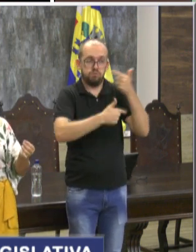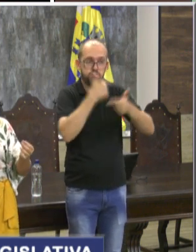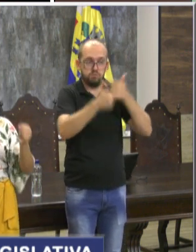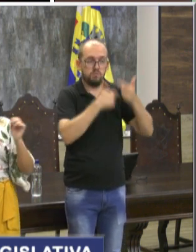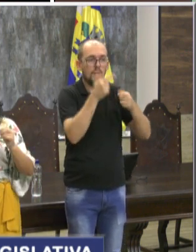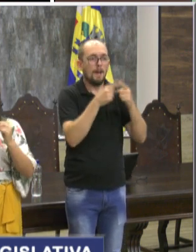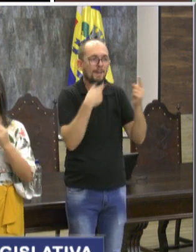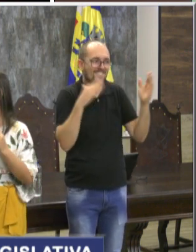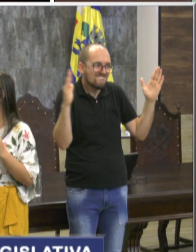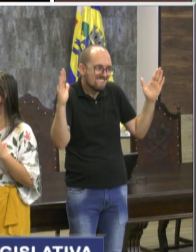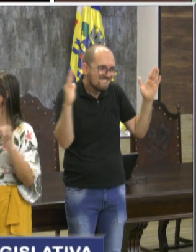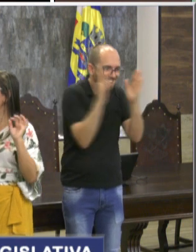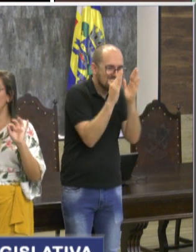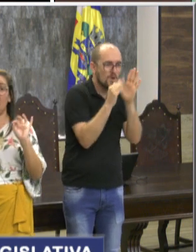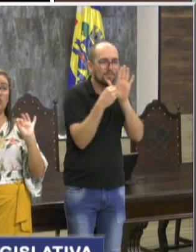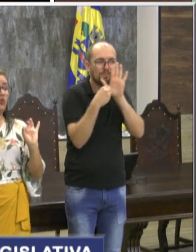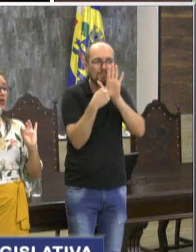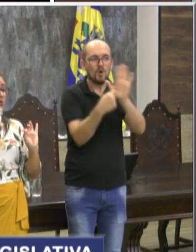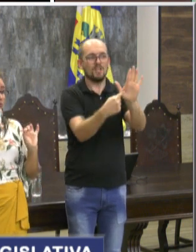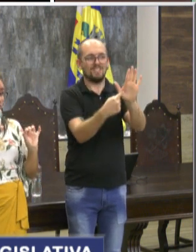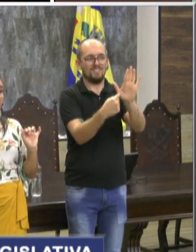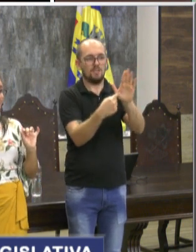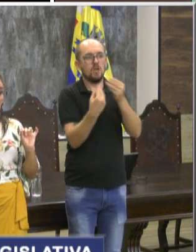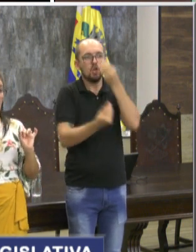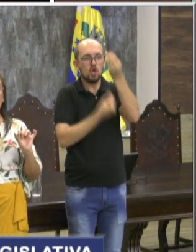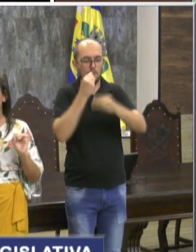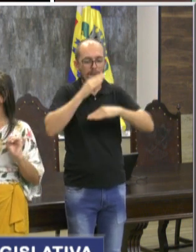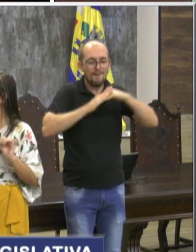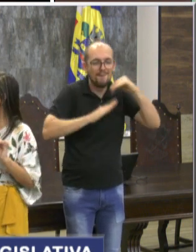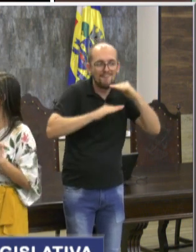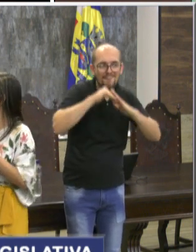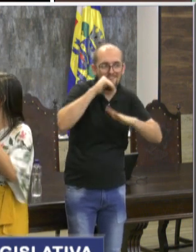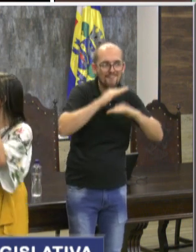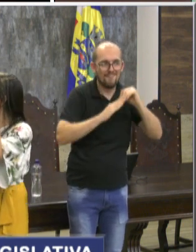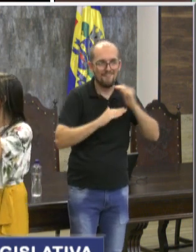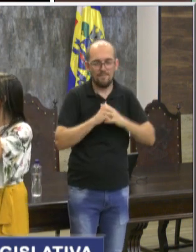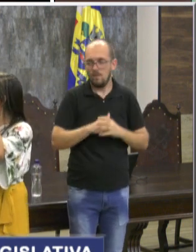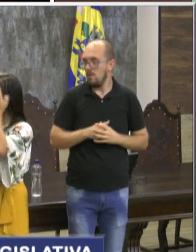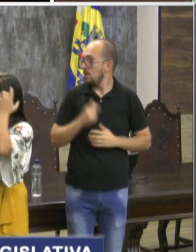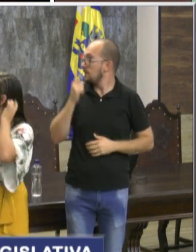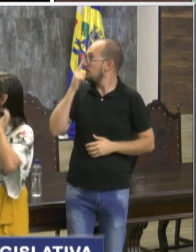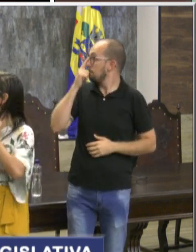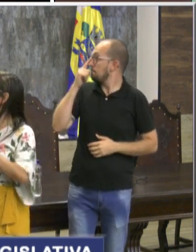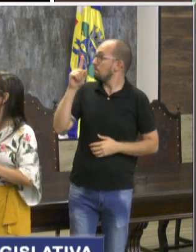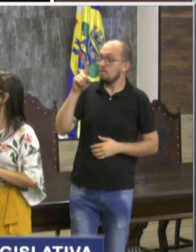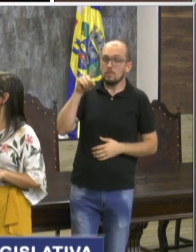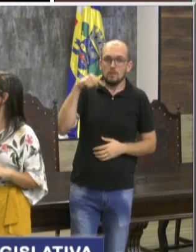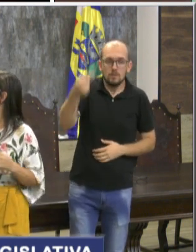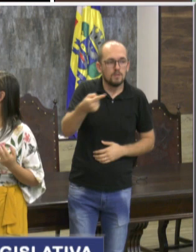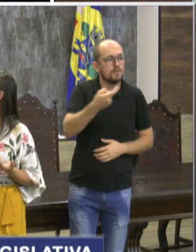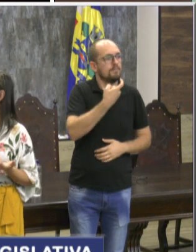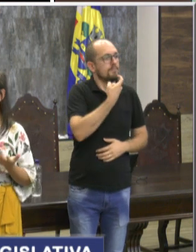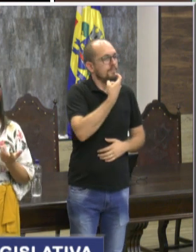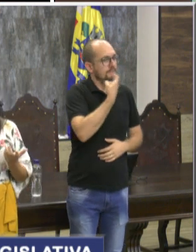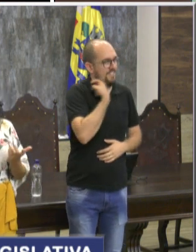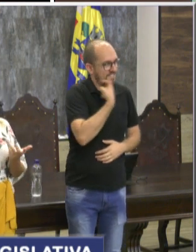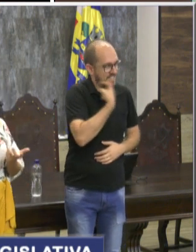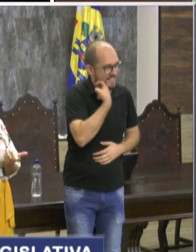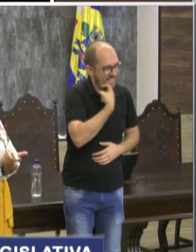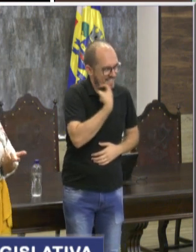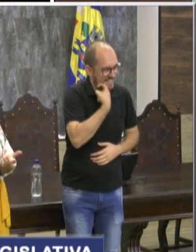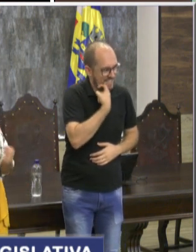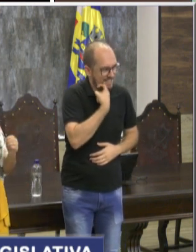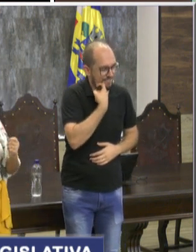mais coisas, mas eu quis trazer para vocês o que é do currículo funcional, tá, que a gente faz. E na sexta, geralmente a gente deixa, como ele tem